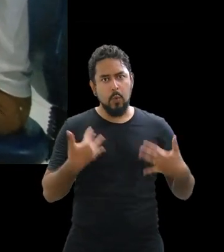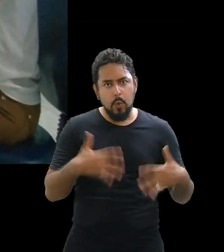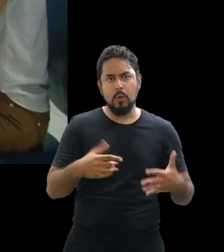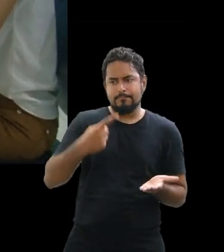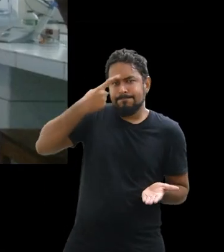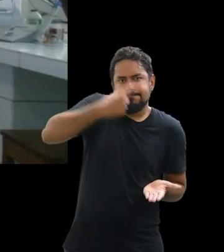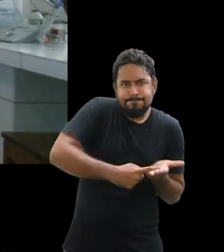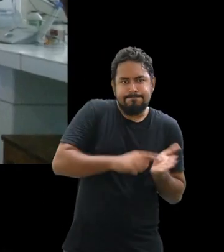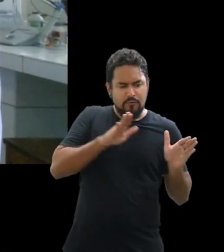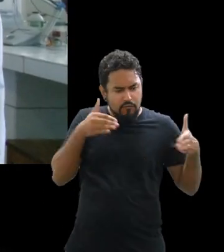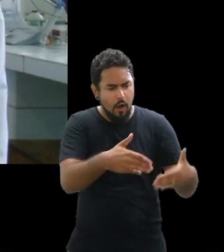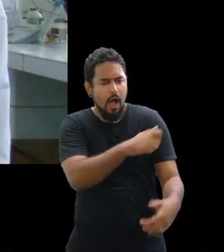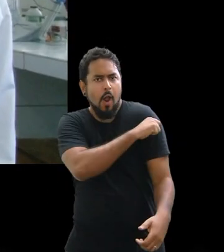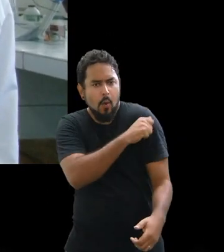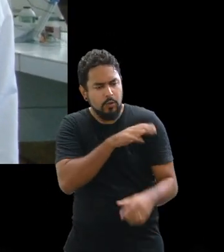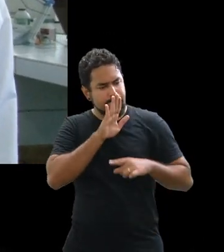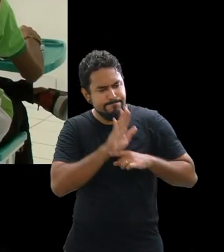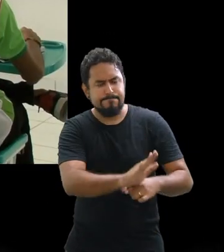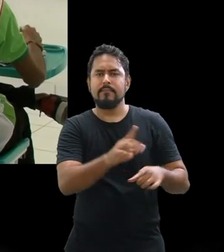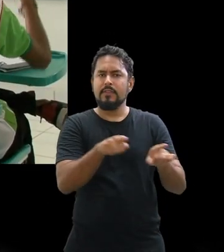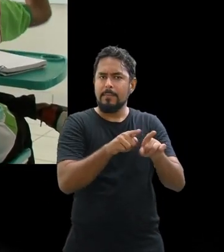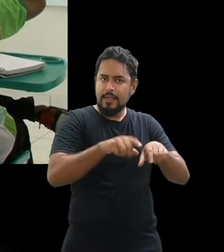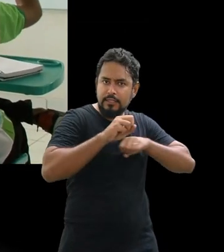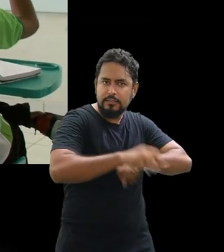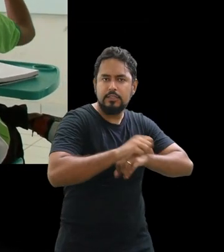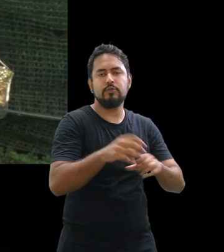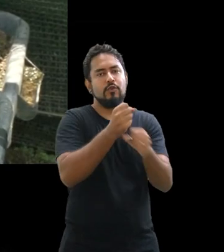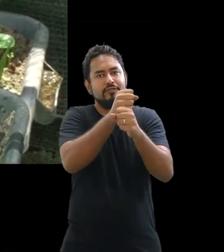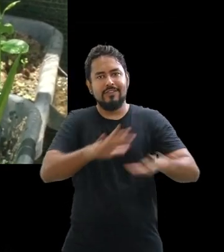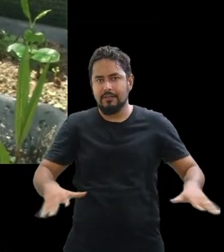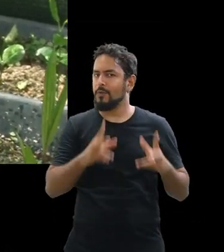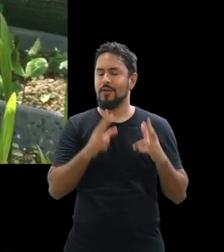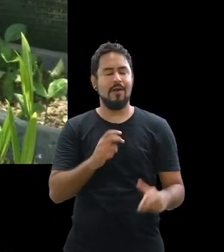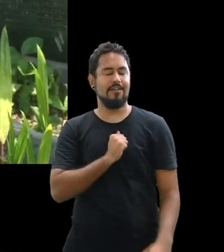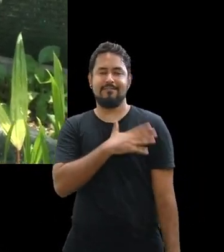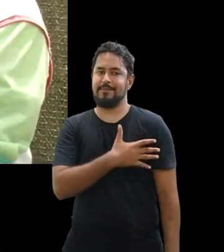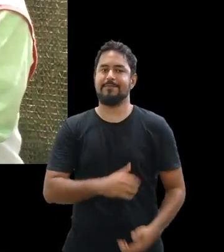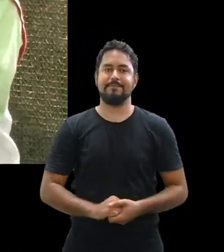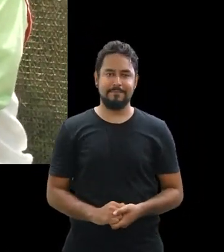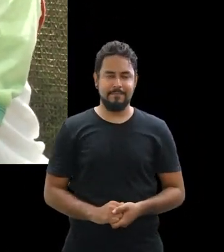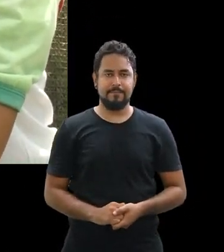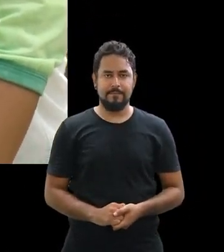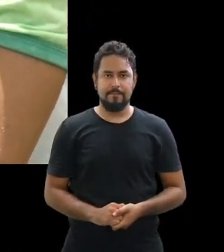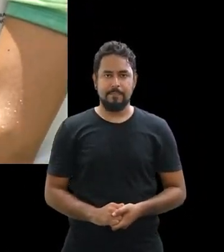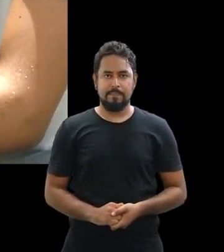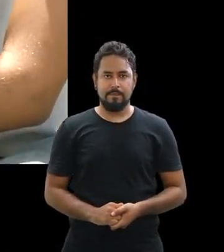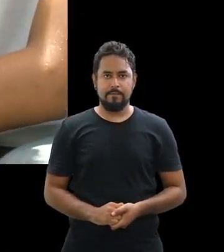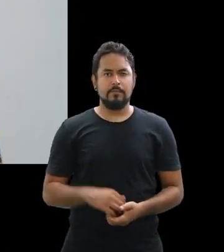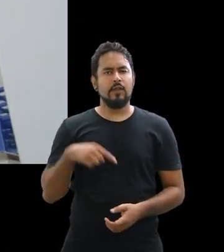instituição que fosse comprometida com o estudante, comprometida com o ensino e com a extensão como o IFPE